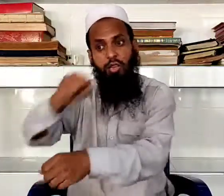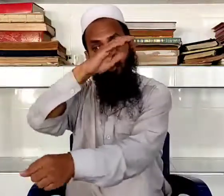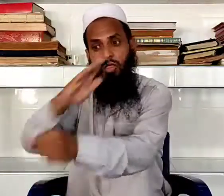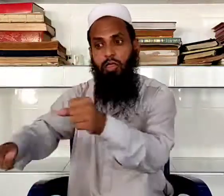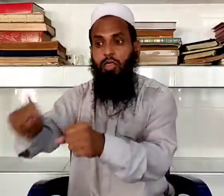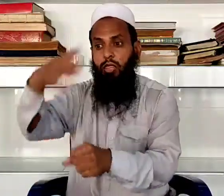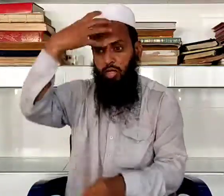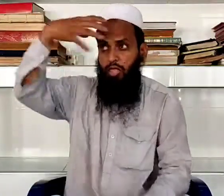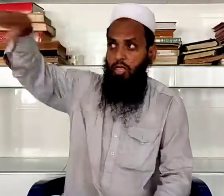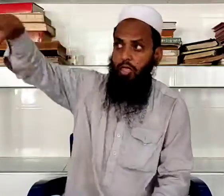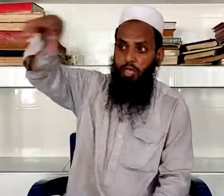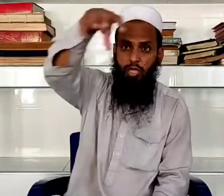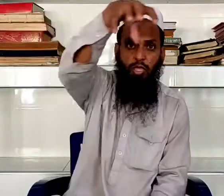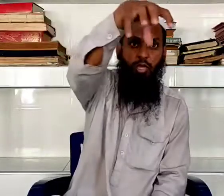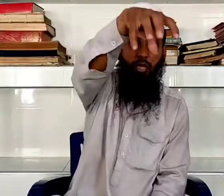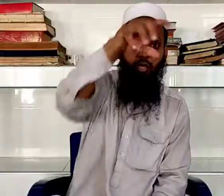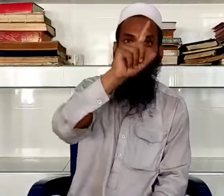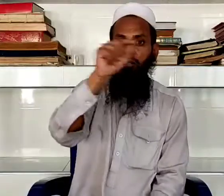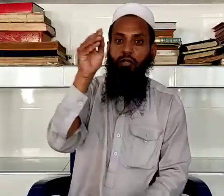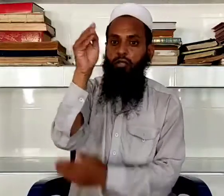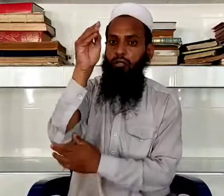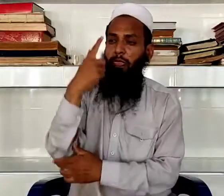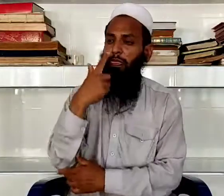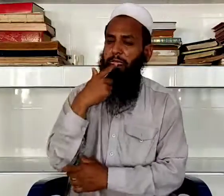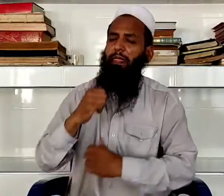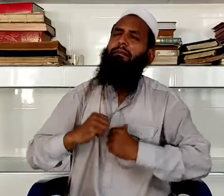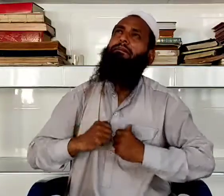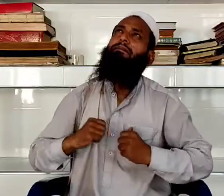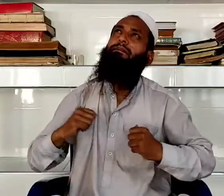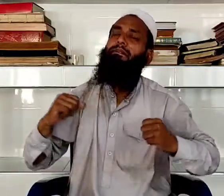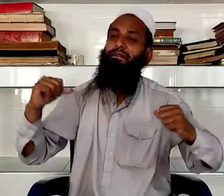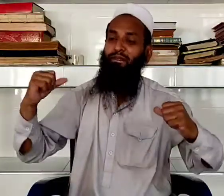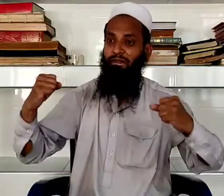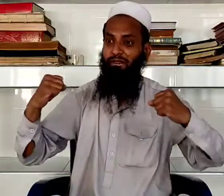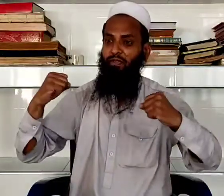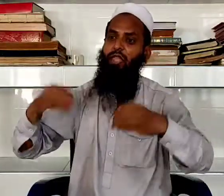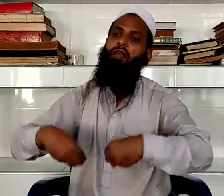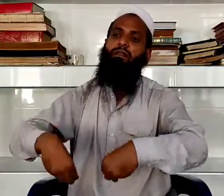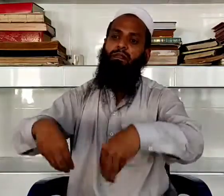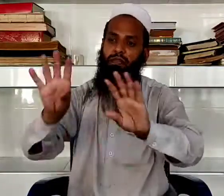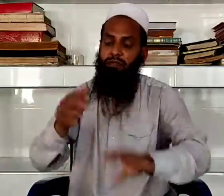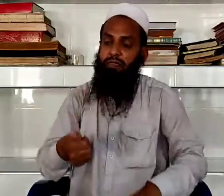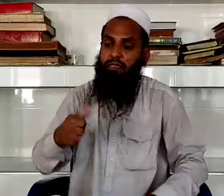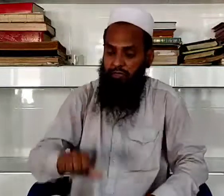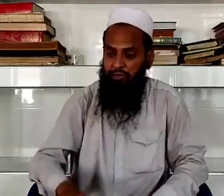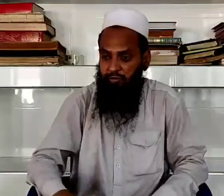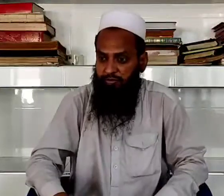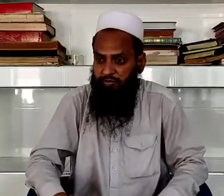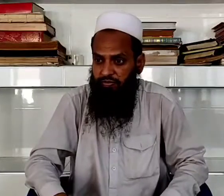ਦੀ ਇੱਕ ਬੇਟੀ ਦਾ ਨਾਮ ਰੁਕਈਆ ਬਿਨ ਤੇ ਅਲੀ ਹੈ, ਇੱਕ ਬੇਟੇ ਦਾ ਇਸ ਬੇਟੀ ਦਾ ਨਾਮ ਜ਼ੈਨਬ ਬਿਨ ਤੇ ਜ਼ੈਨਬ ਹੈ, ਜ਼ੈਨਬ ਬਿਨ ਤੇ ਅਲੀ